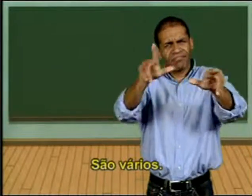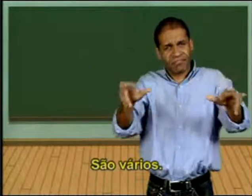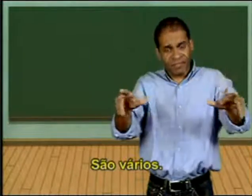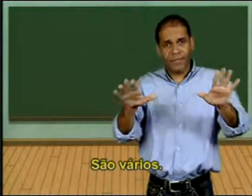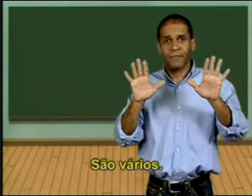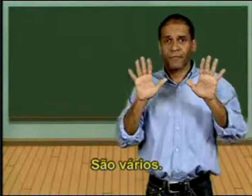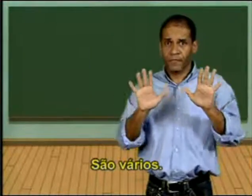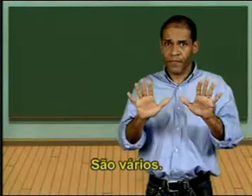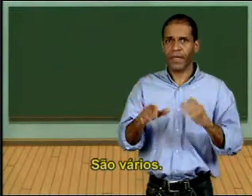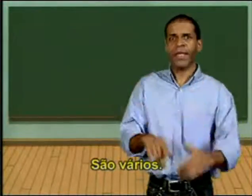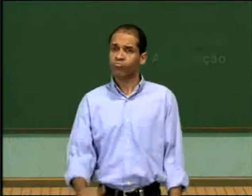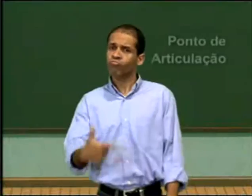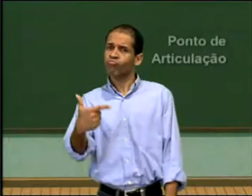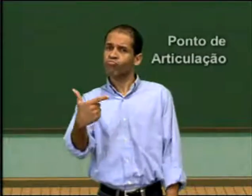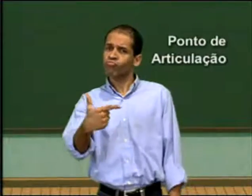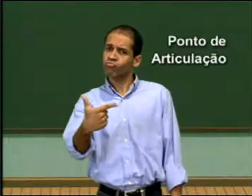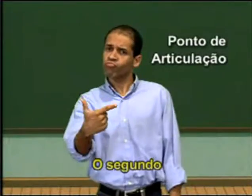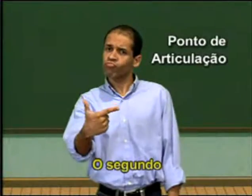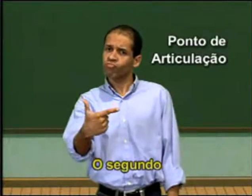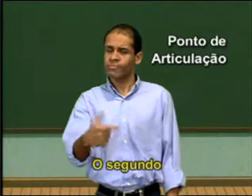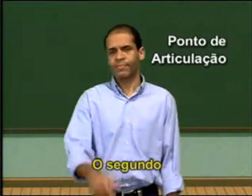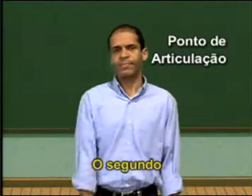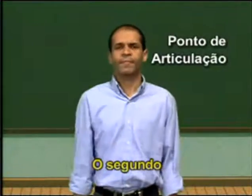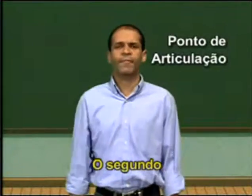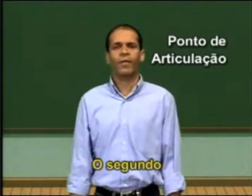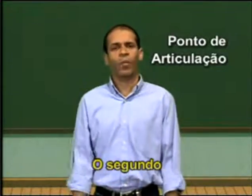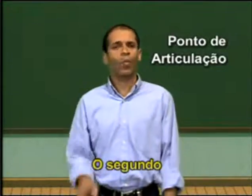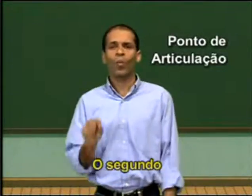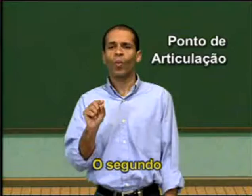São vários. O segundo